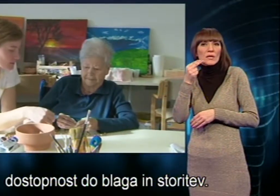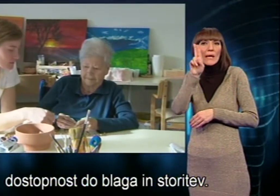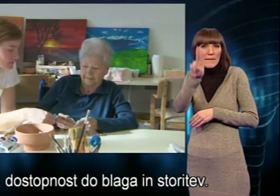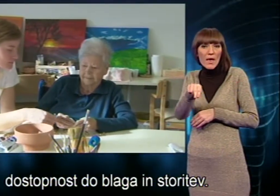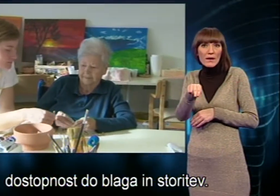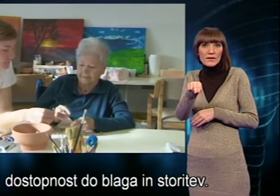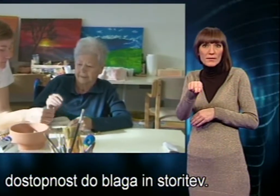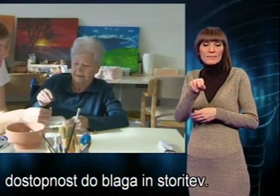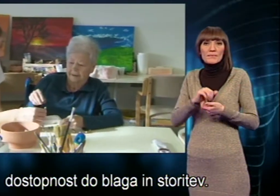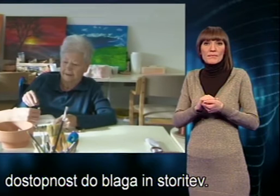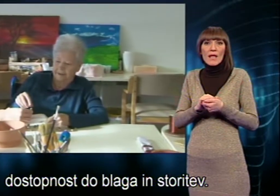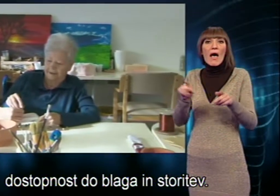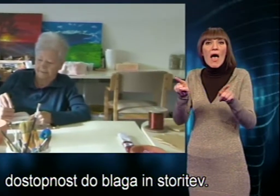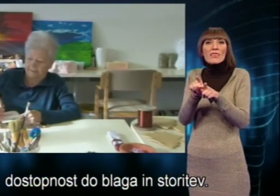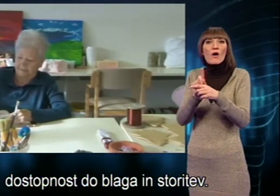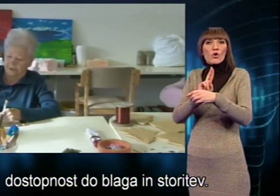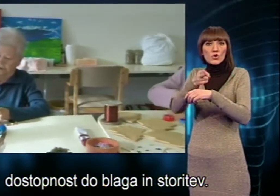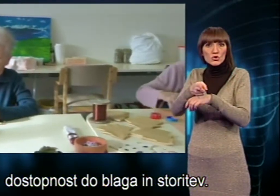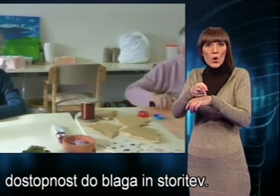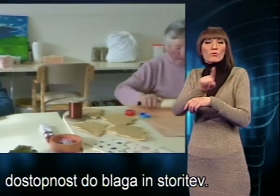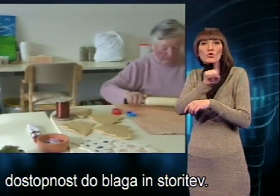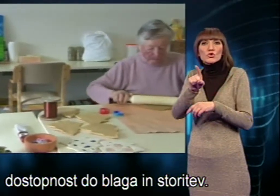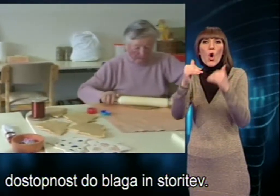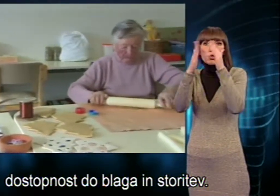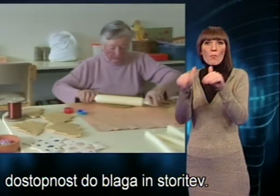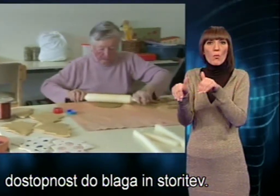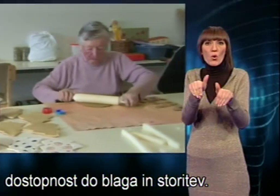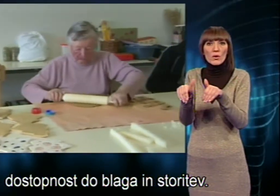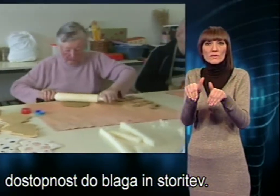rekel, enako dostopnost do blaga in storitev.